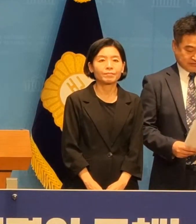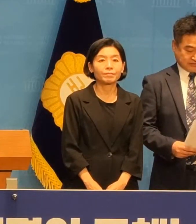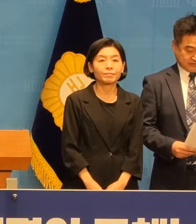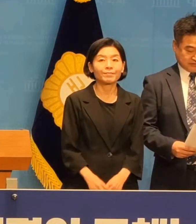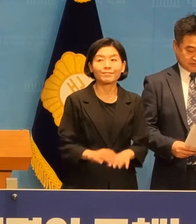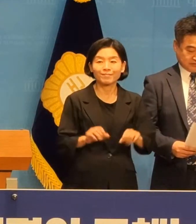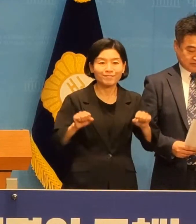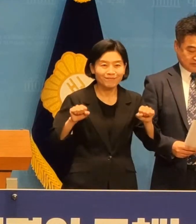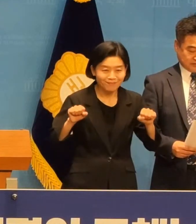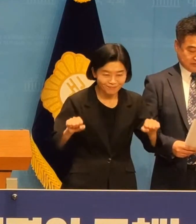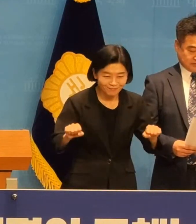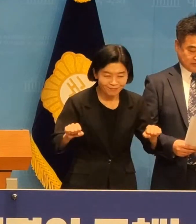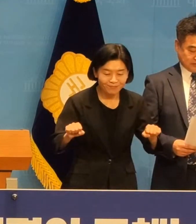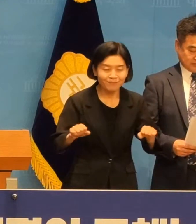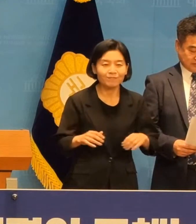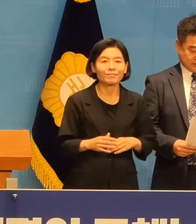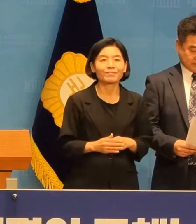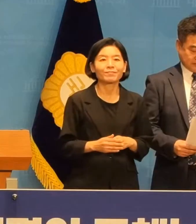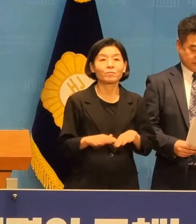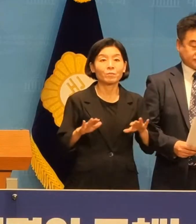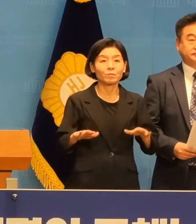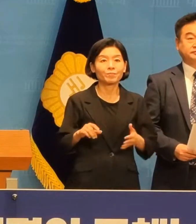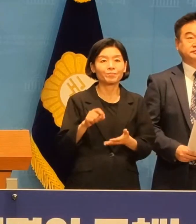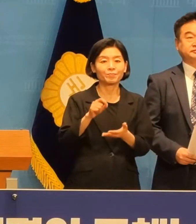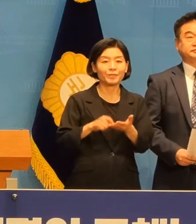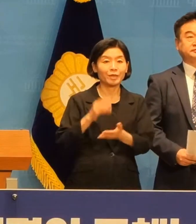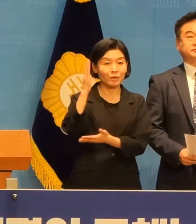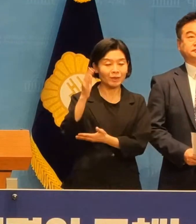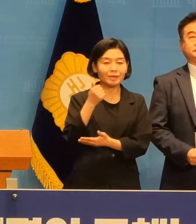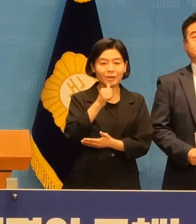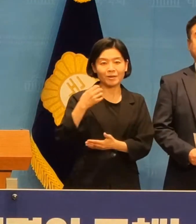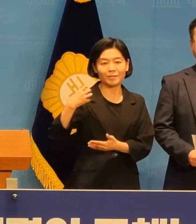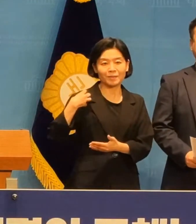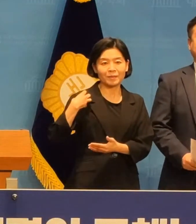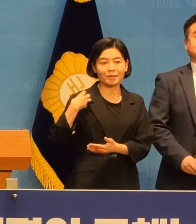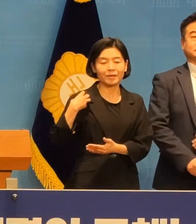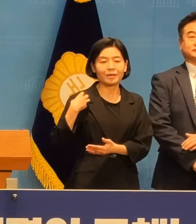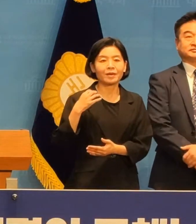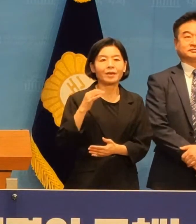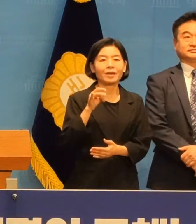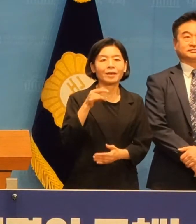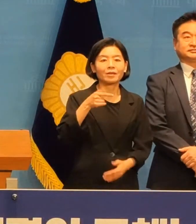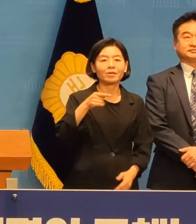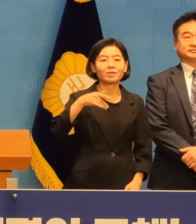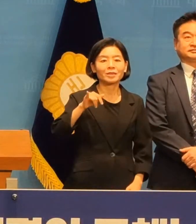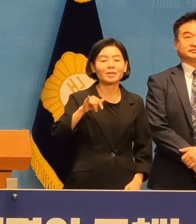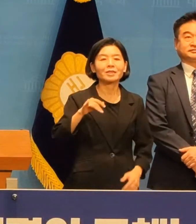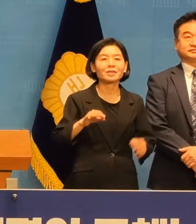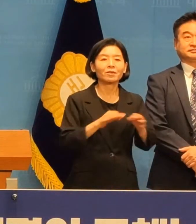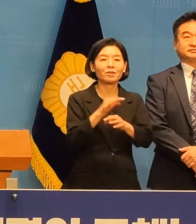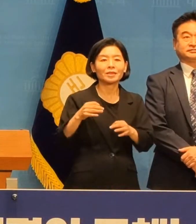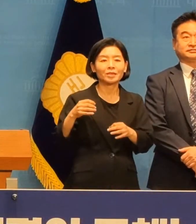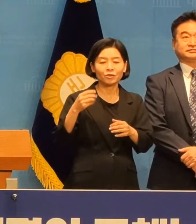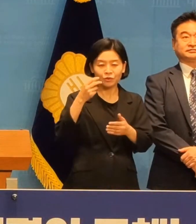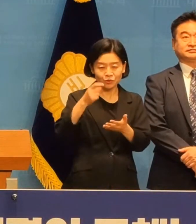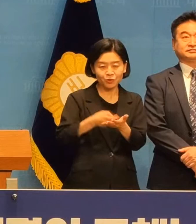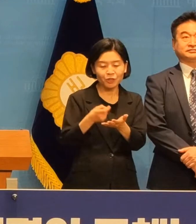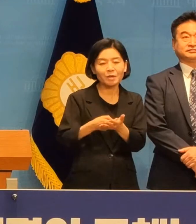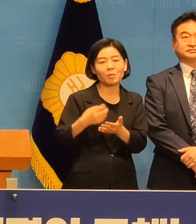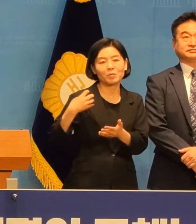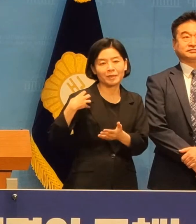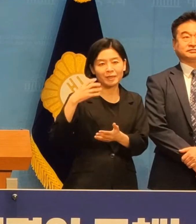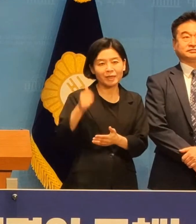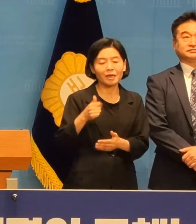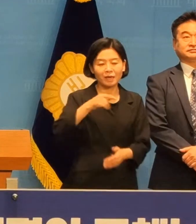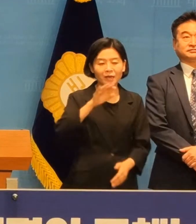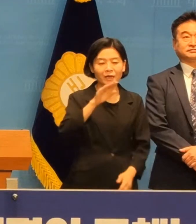네, 안녕하십니까. 오늘 기자회견 사회를 맡은 에너지경제 강원취재본부장 박예수대입니다. 오늘 이